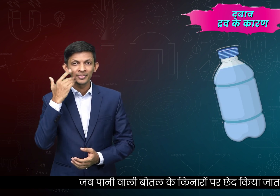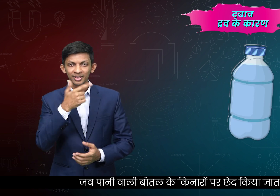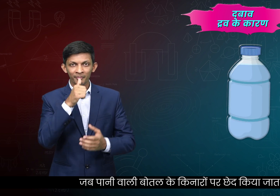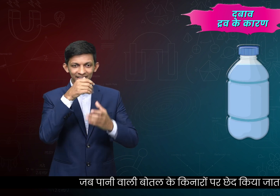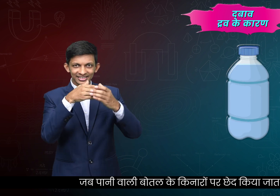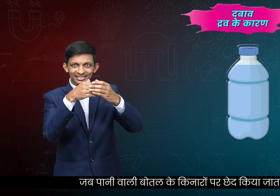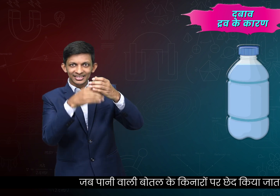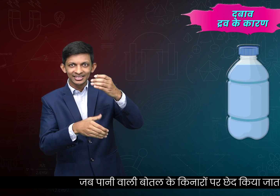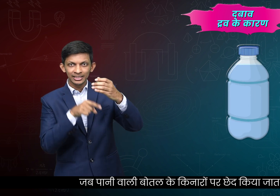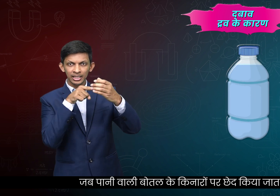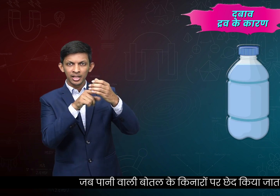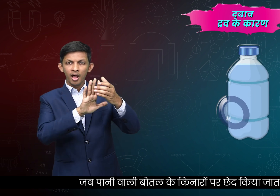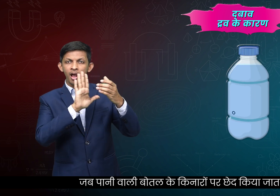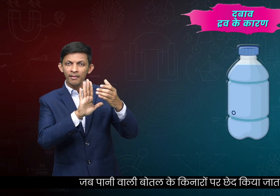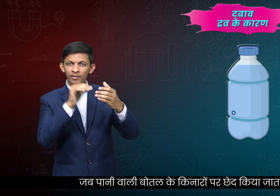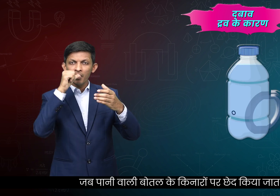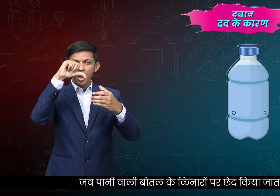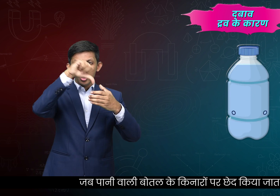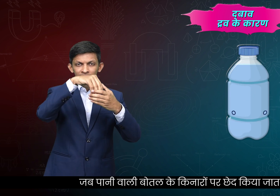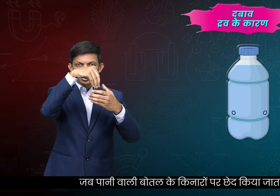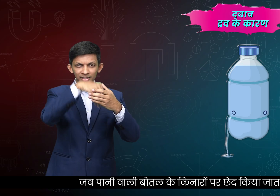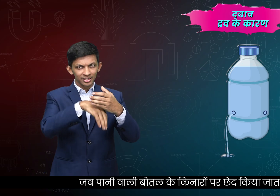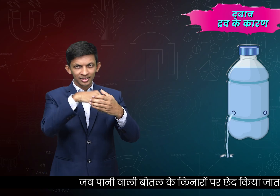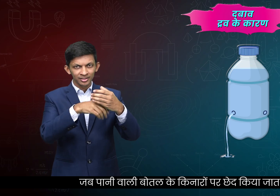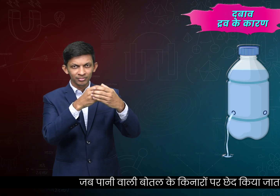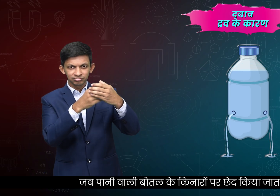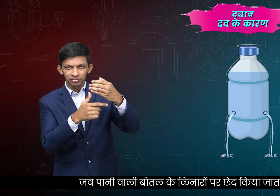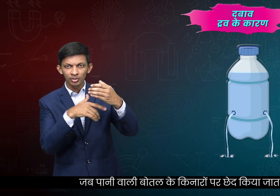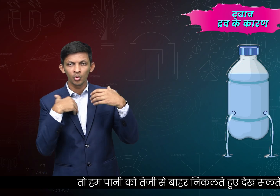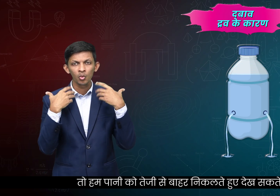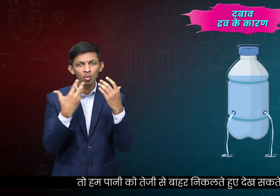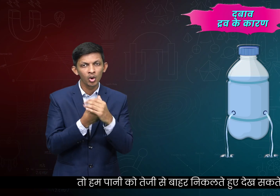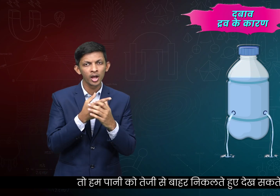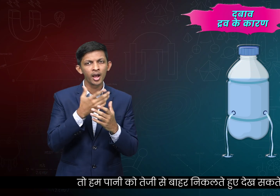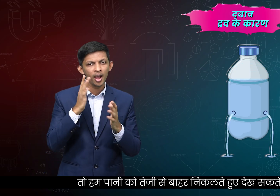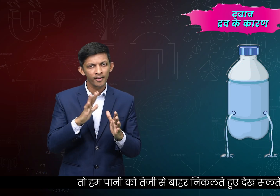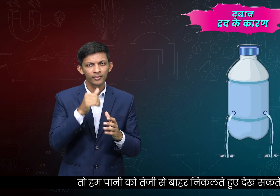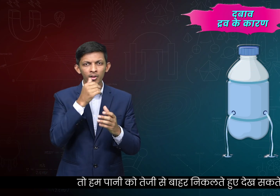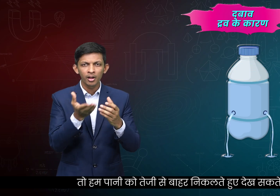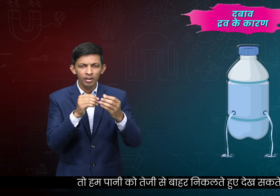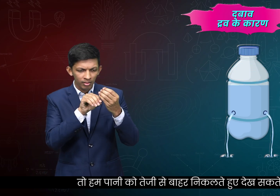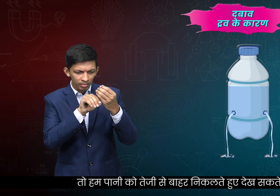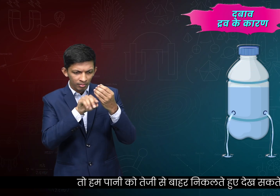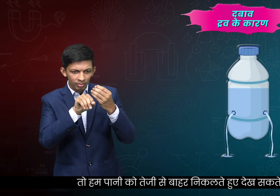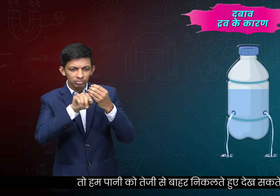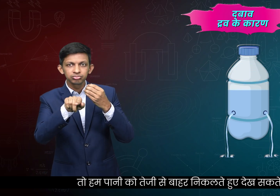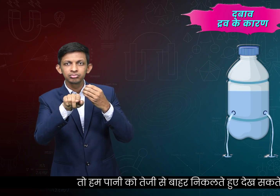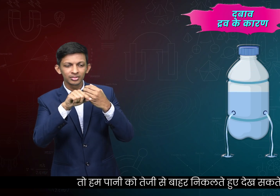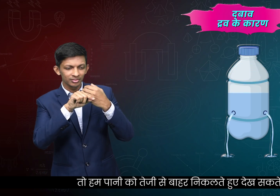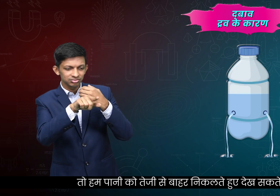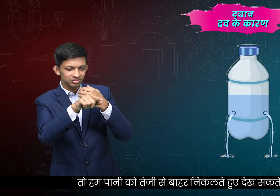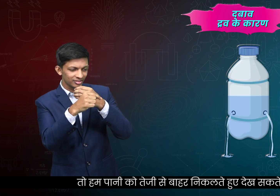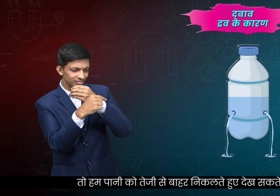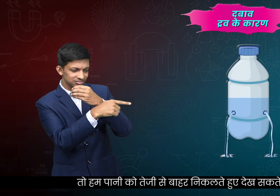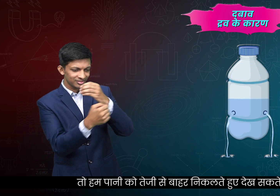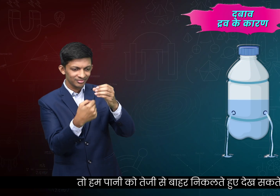जब पानी वाली बोतल के किनारों पर छेद किया जाता है तो हम पानी को तेजी से बाहर